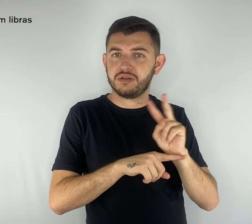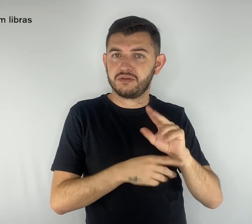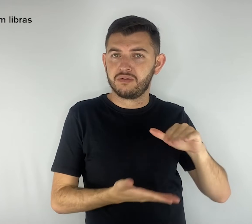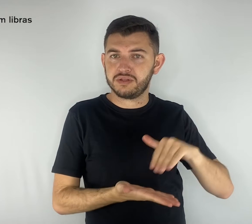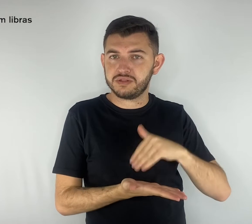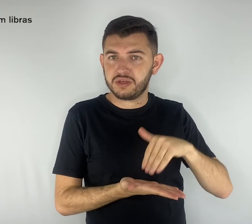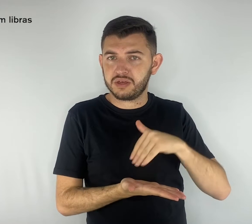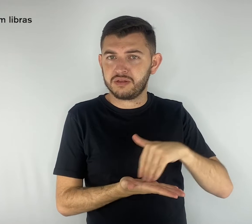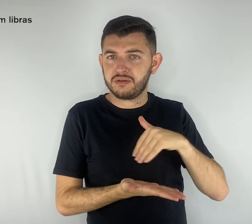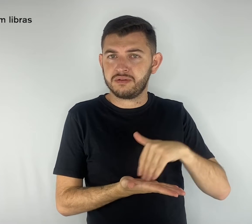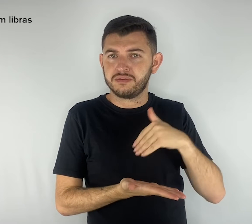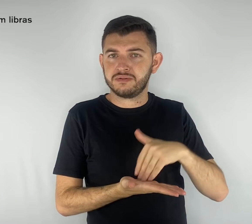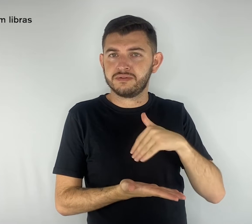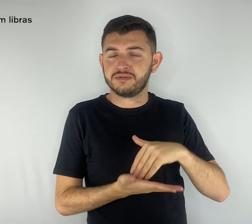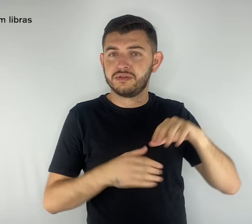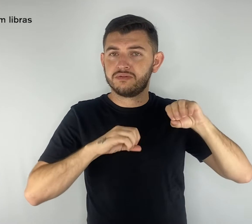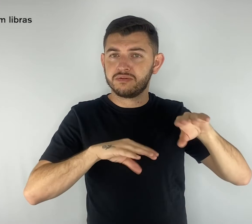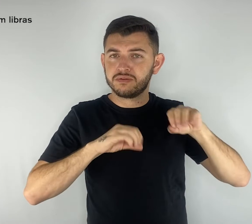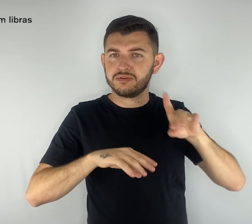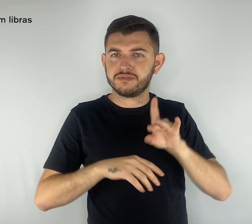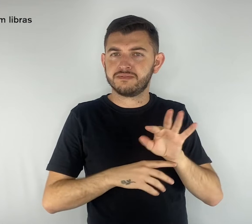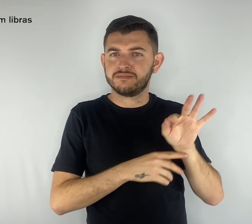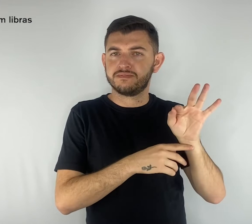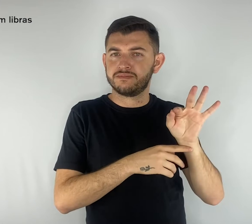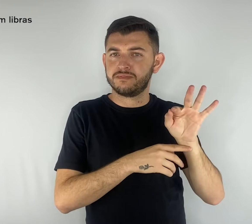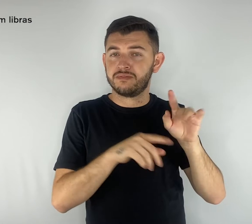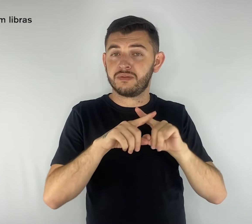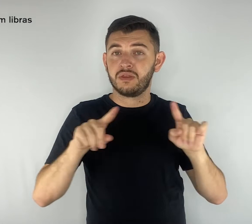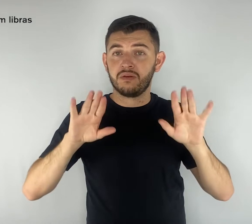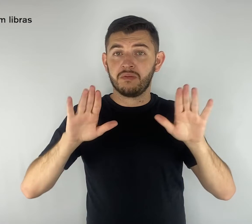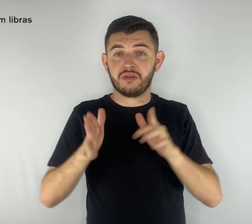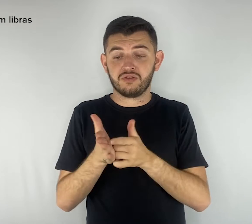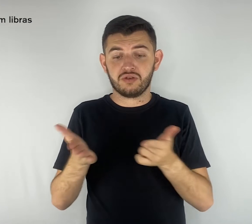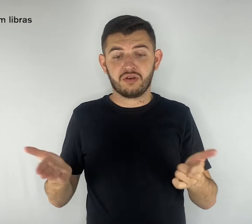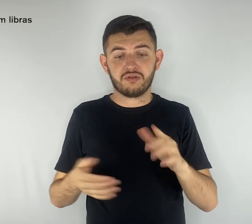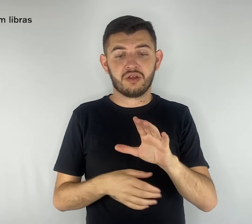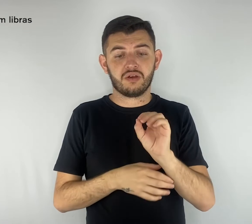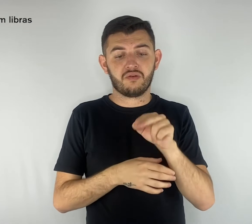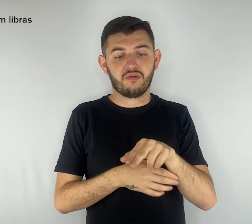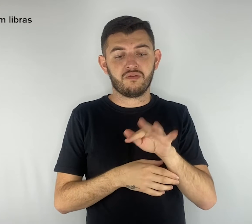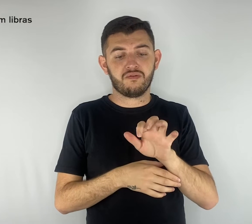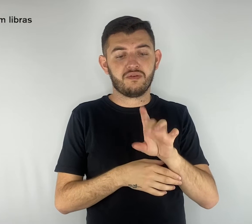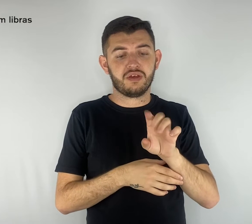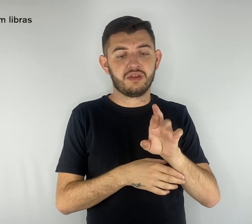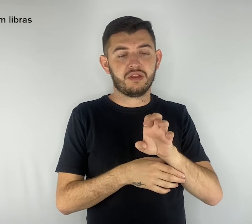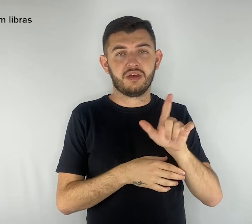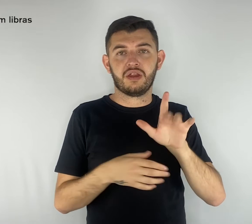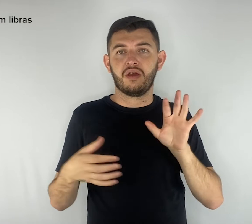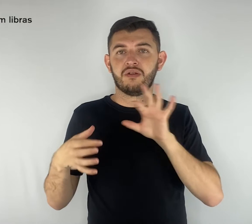Educação. Trata-se, segundo o jornal, da Confederal, ligada ao ex-senador